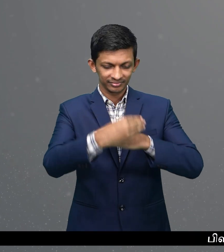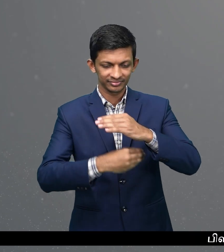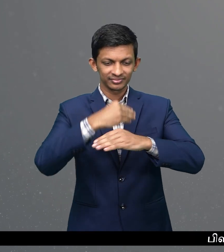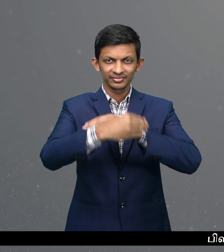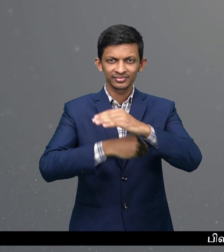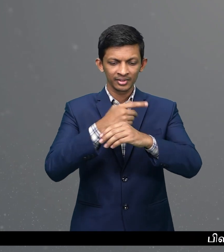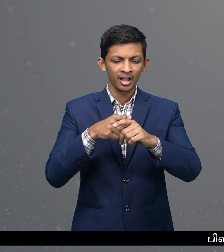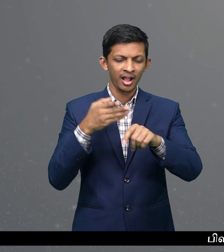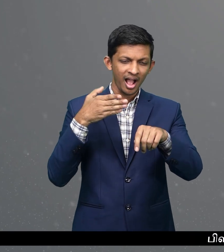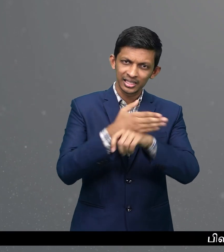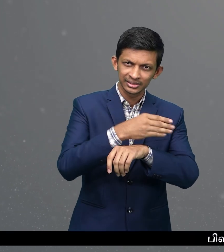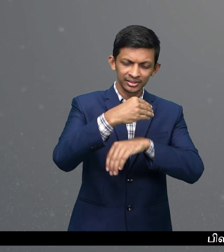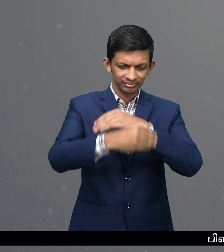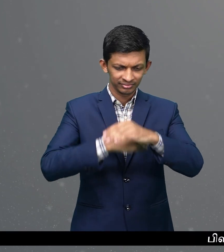பிளாஸ்டர் ஆஃப் பாரிஸ்.